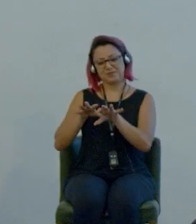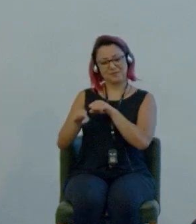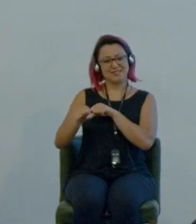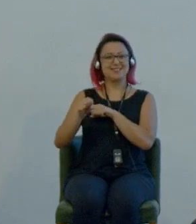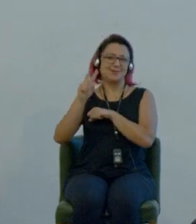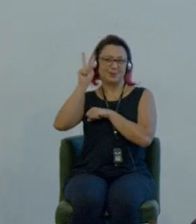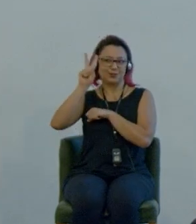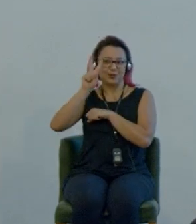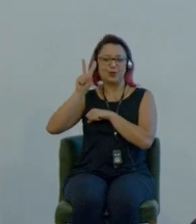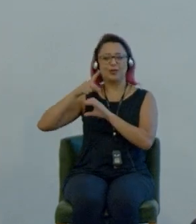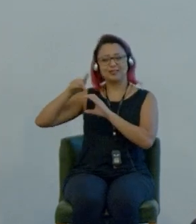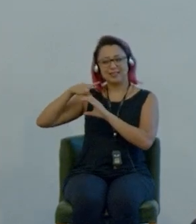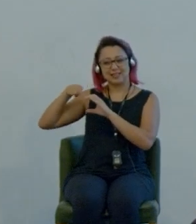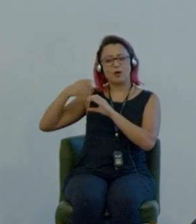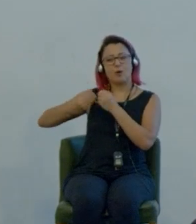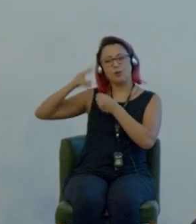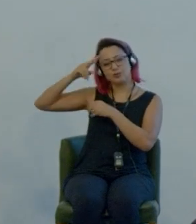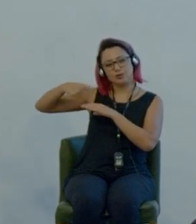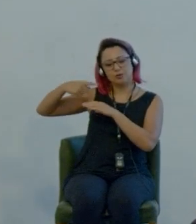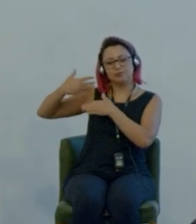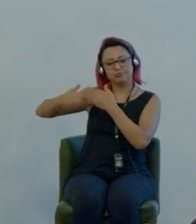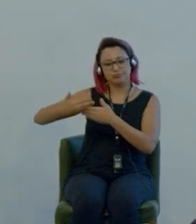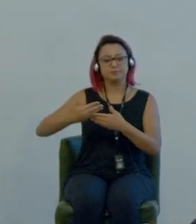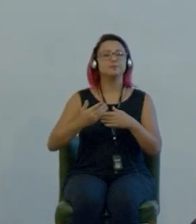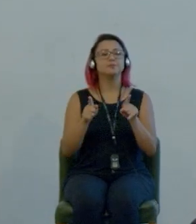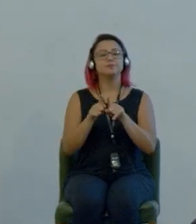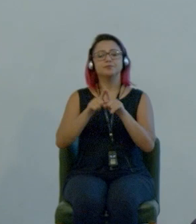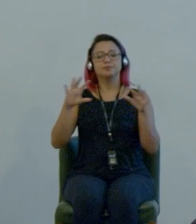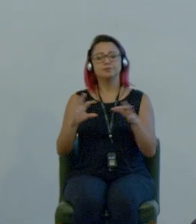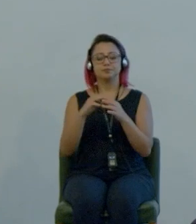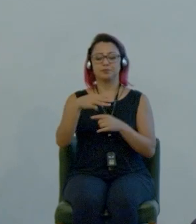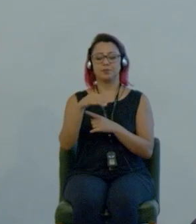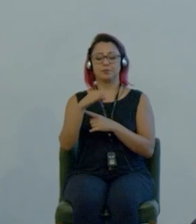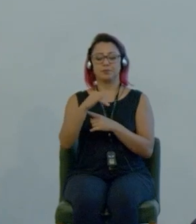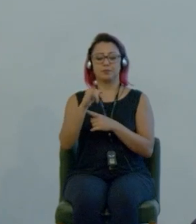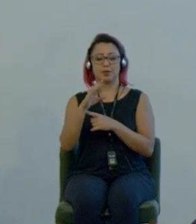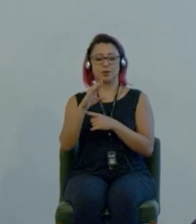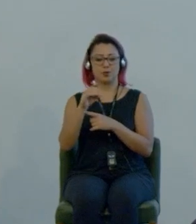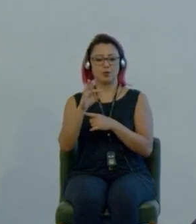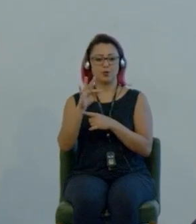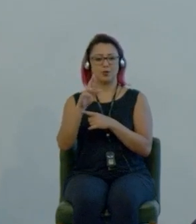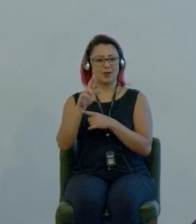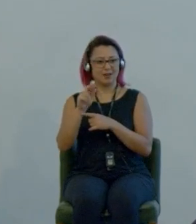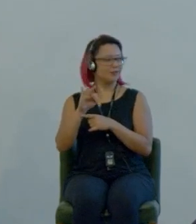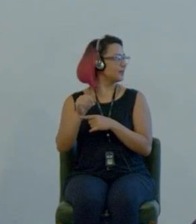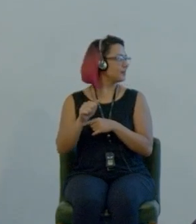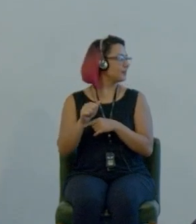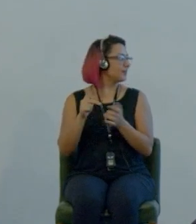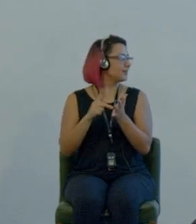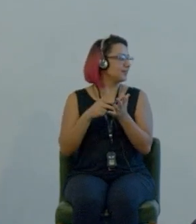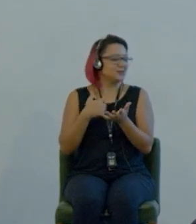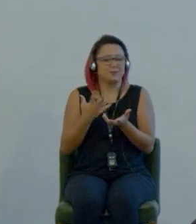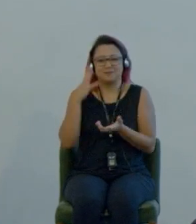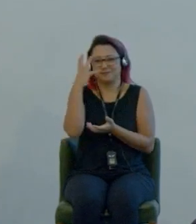de cette idée de micrographia. Et je fais un tout petit détour, après j'arrête, mais je suis vraiment passionnée par cette idée de livre de la nature, qui est